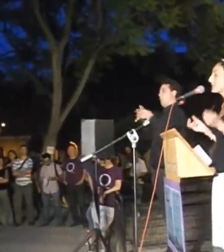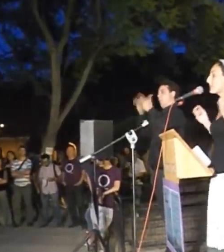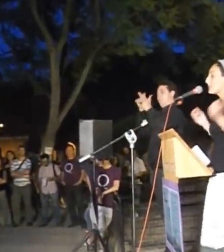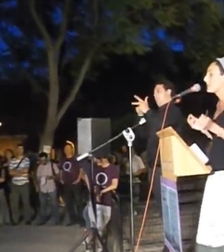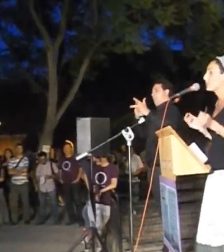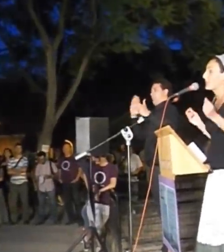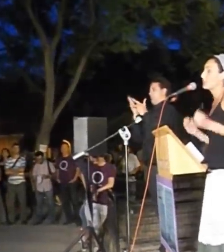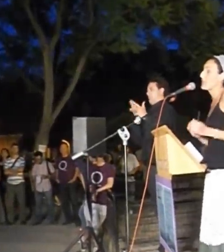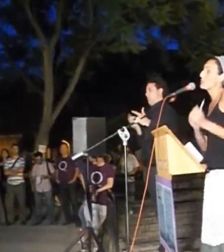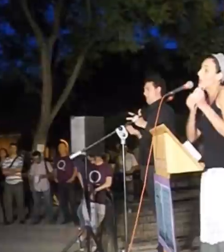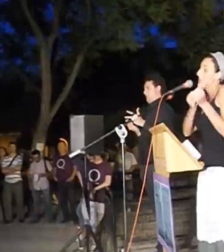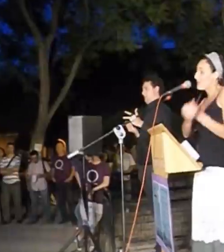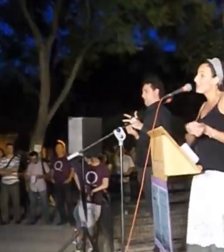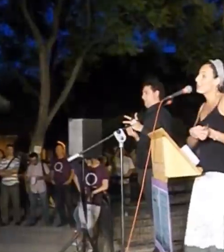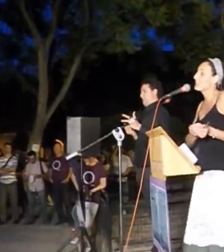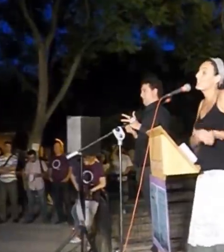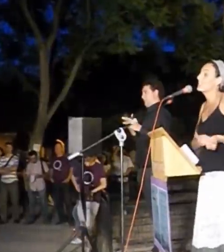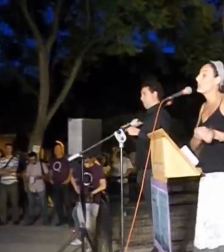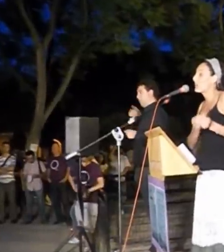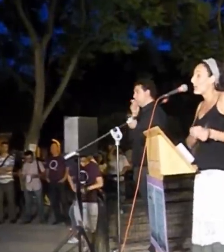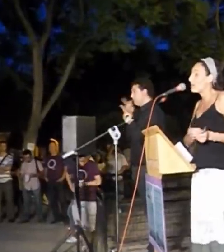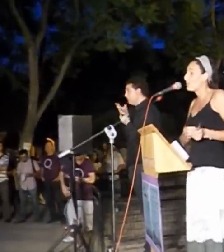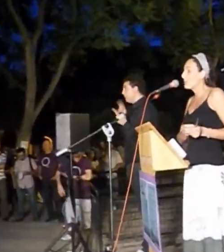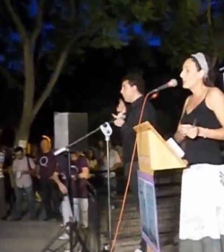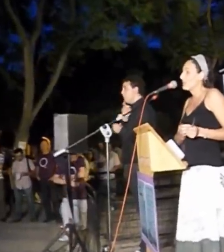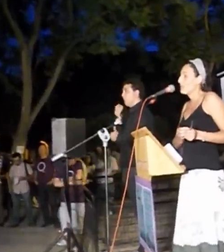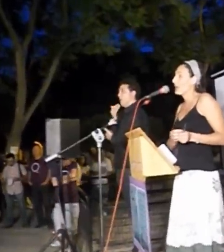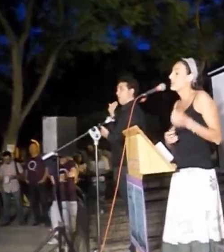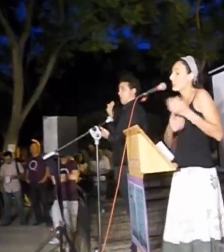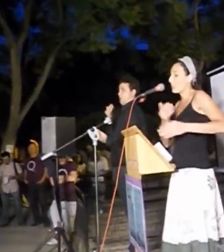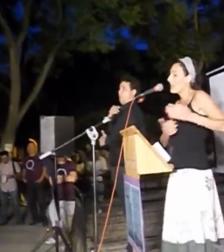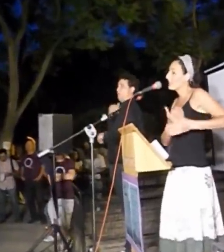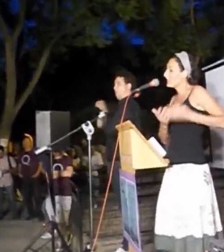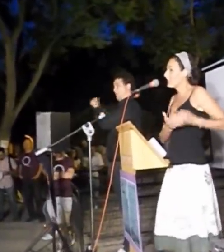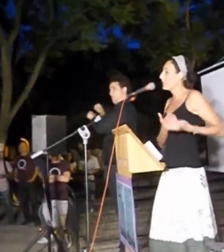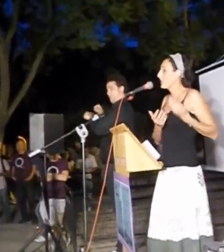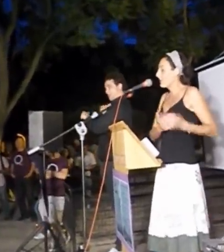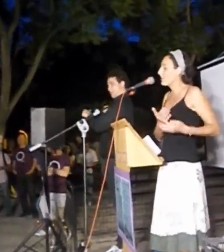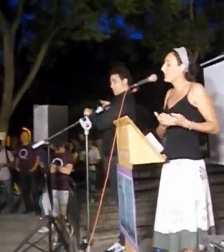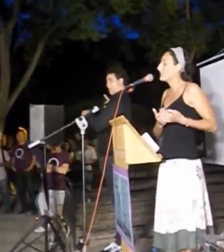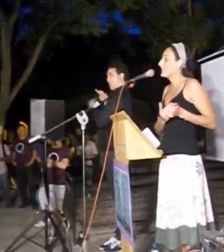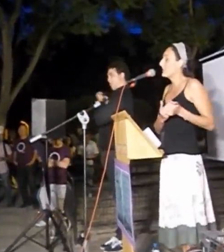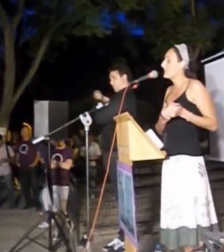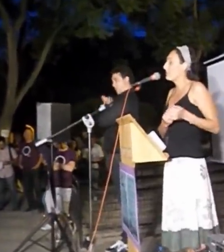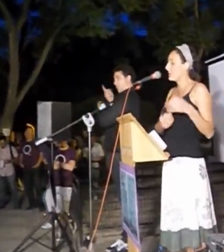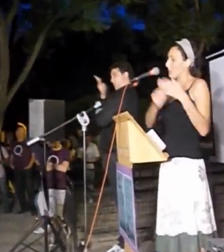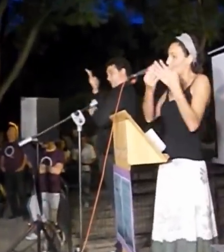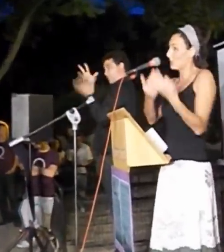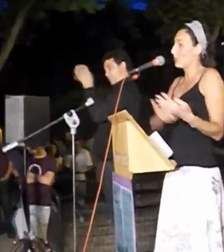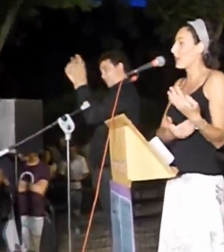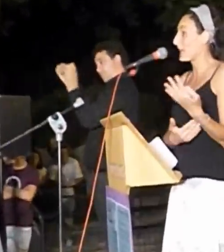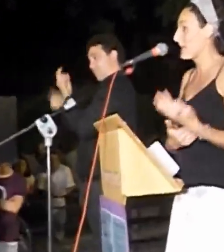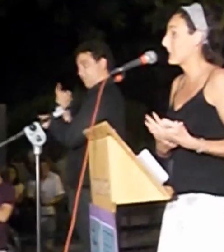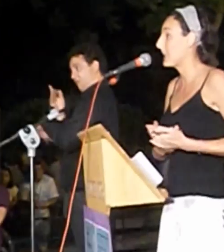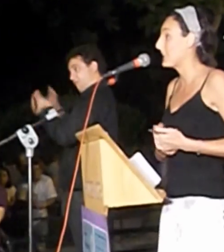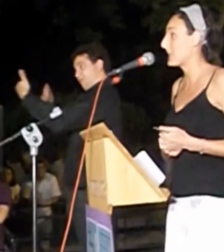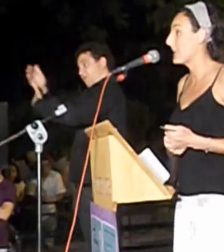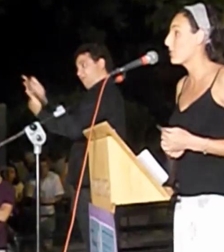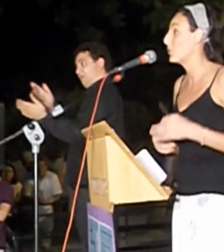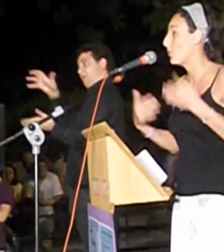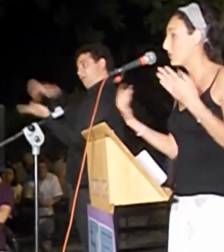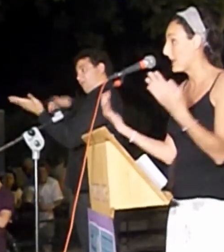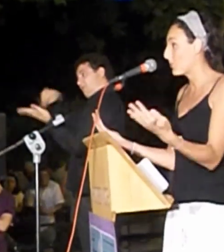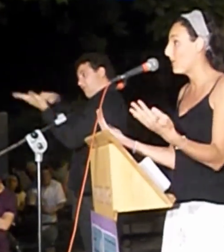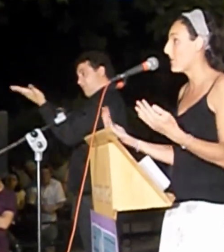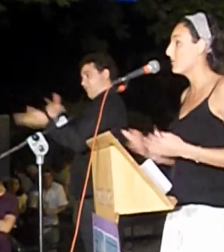y eso lo estamos viendo tanto en el procedimiento que están llevando a cabo para desarrollar estas negociaciones y y por tanto redactar el